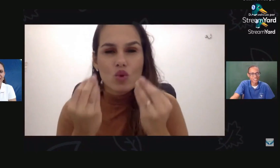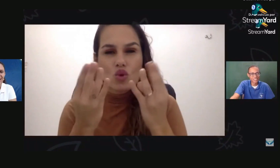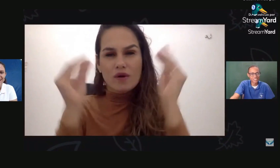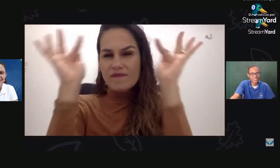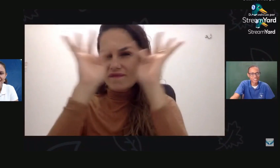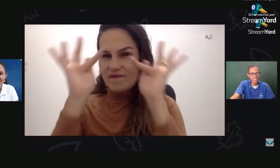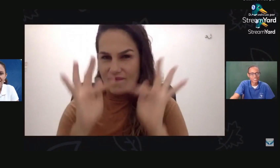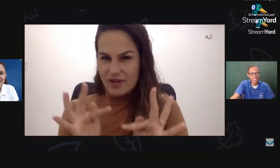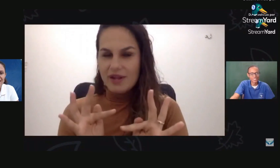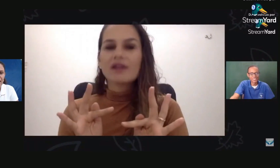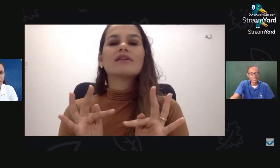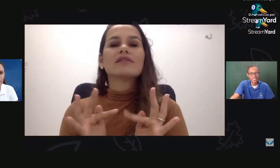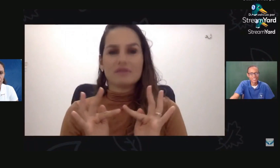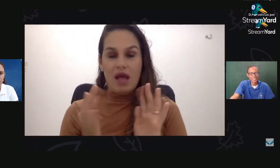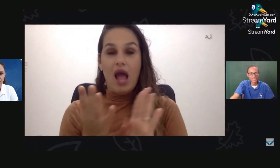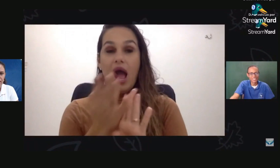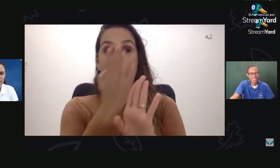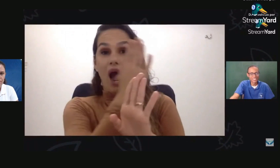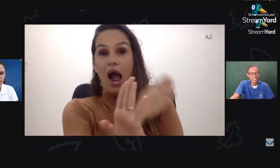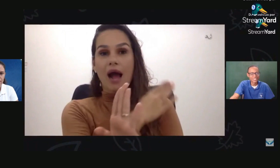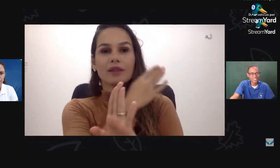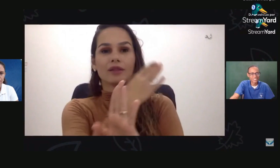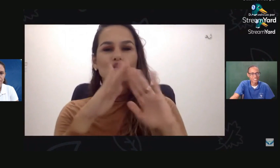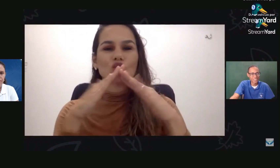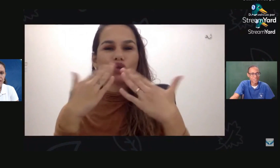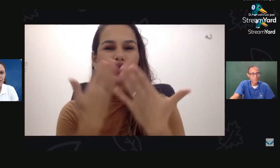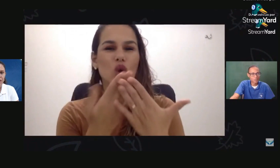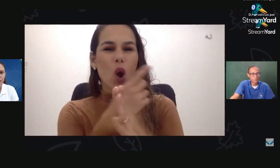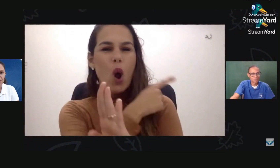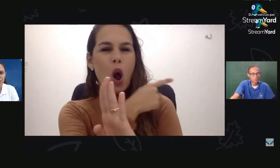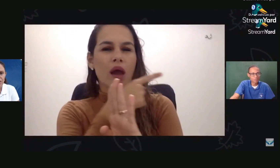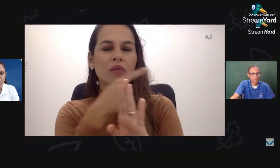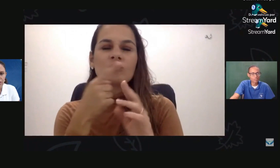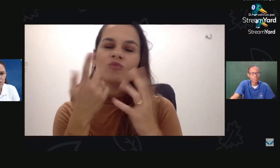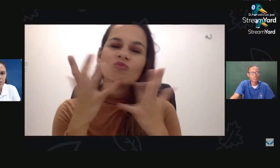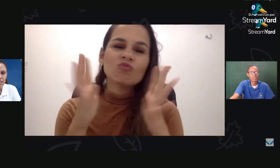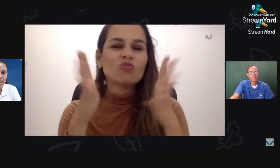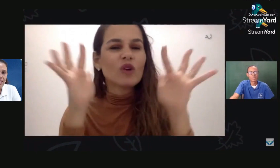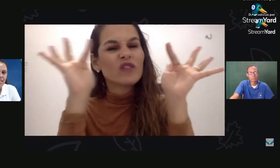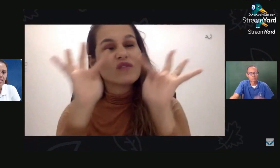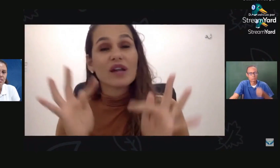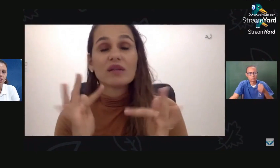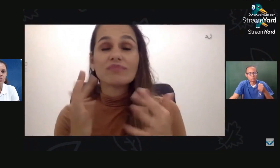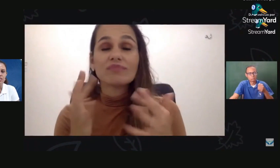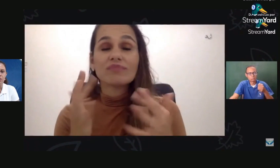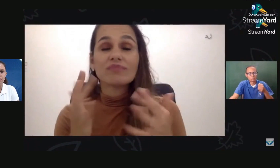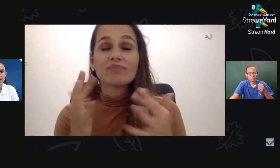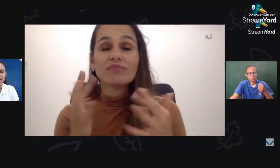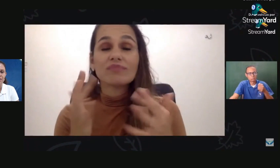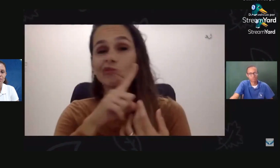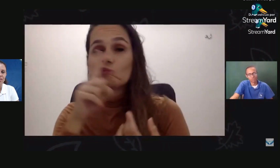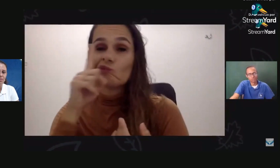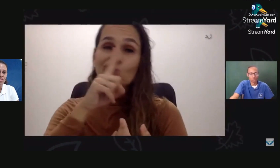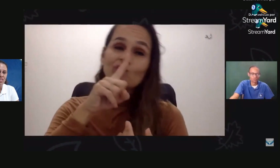fiquei muito feliz, extremamente feliz mesmo. Então, antes, quando eu estudei na escola de